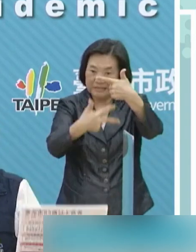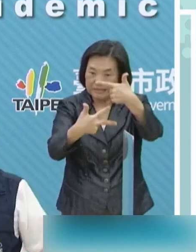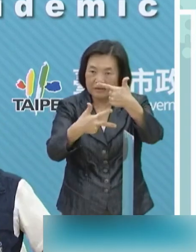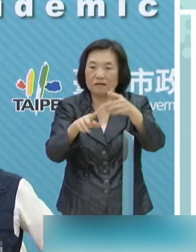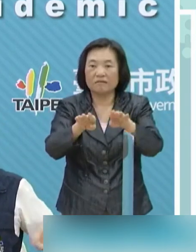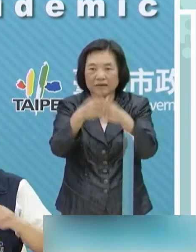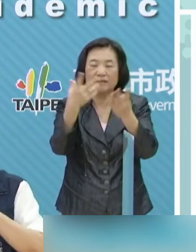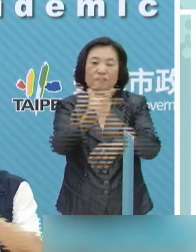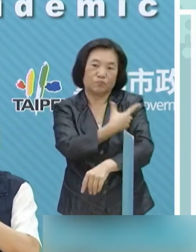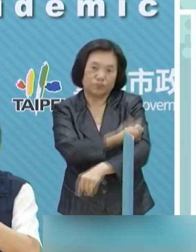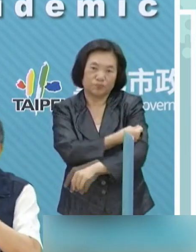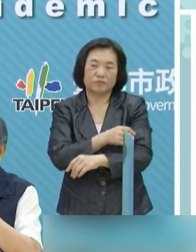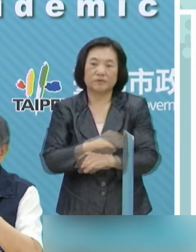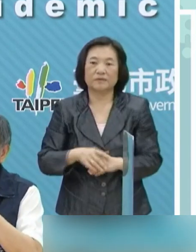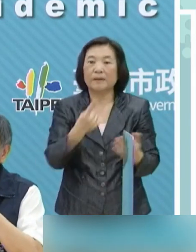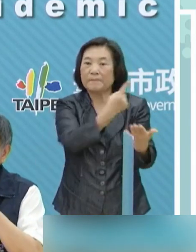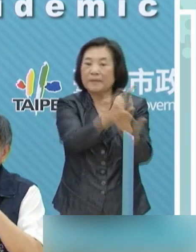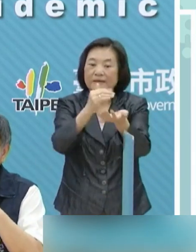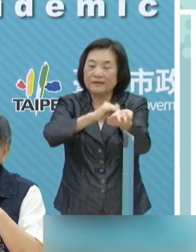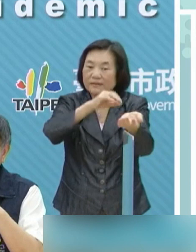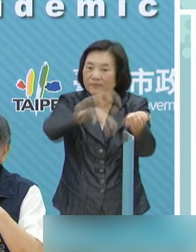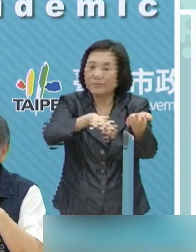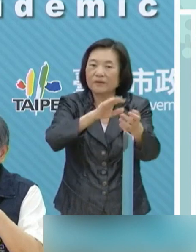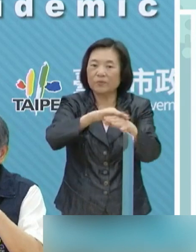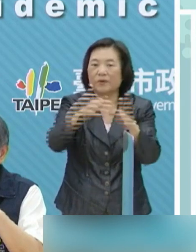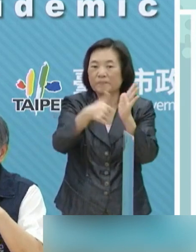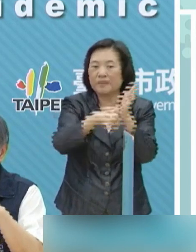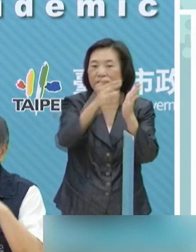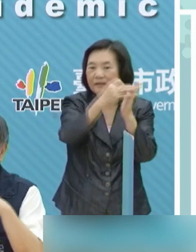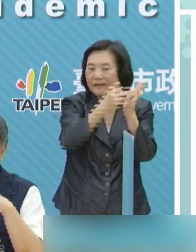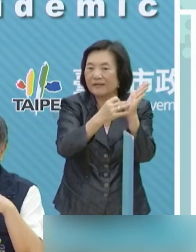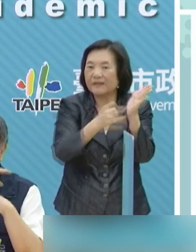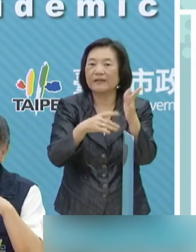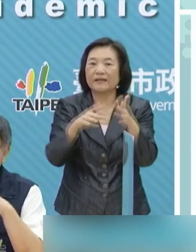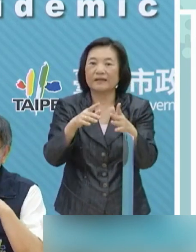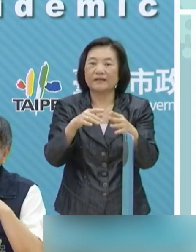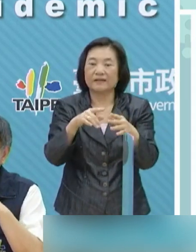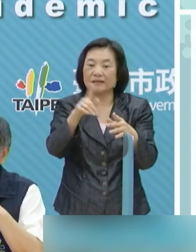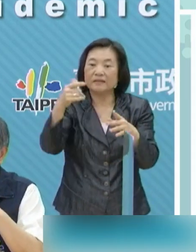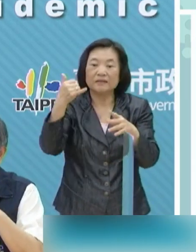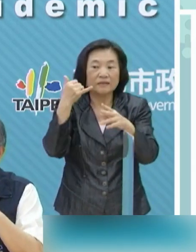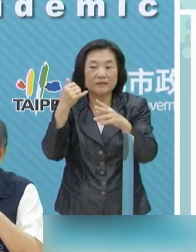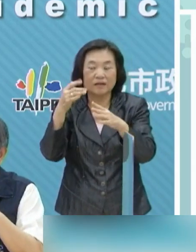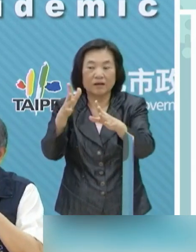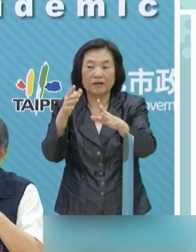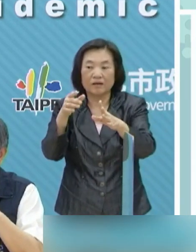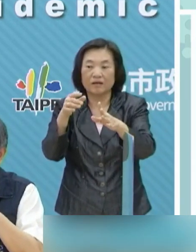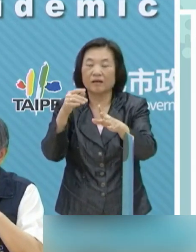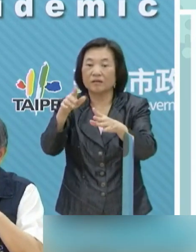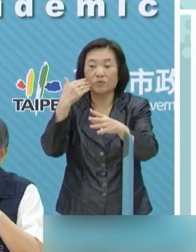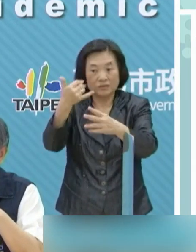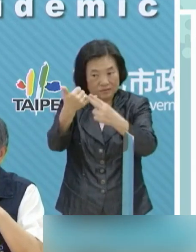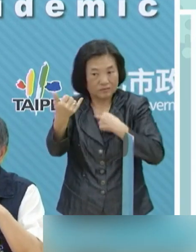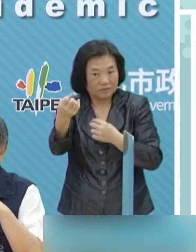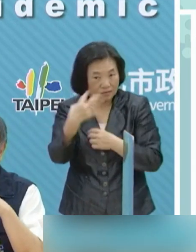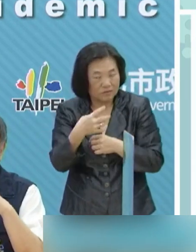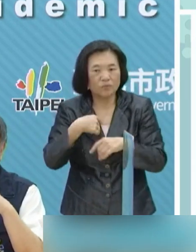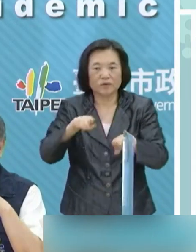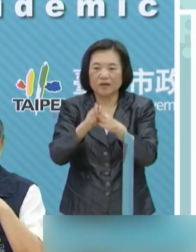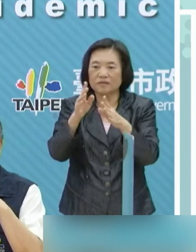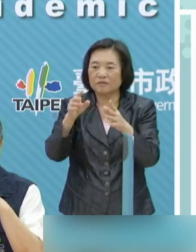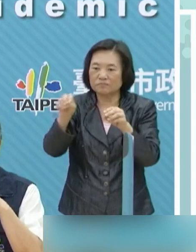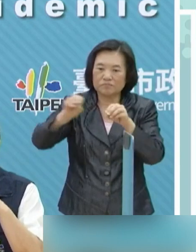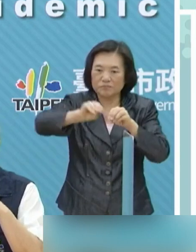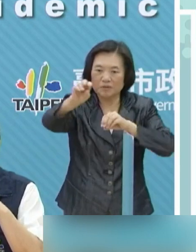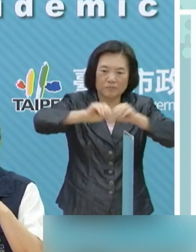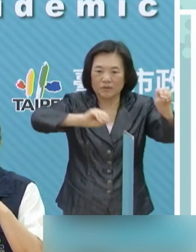涉及不是在台北市的，哦，那85岁以上长者，请你在哪一个行政区？你就打到哪一个行政区